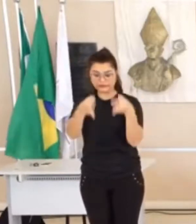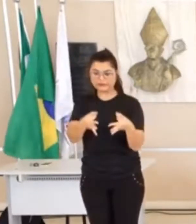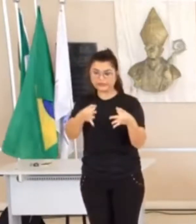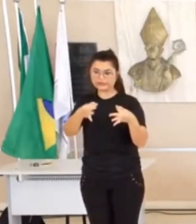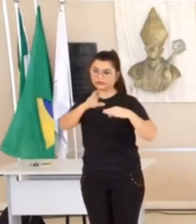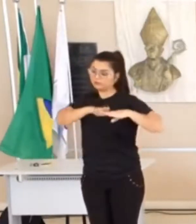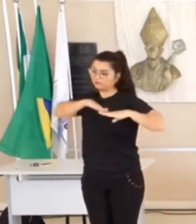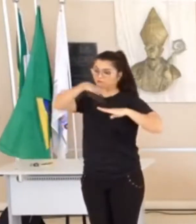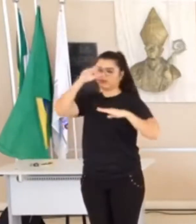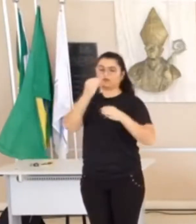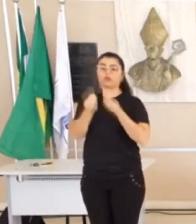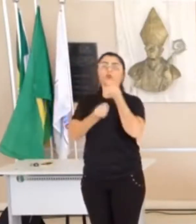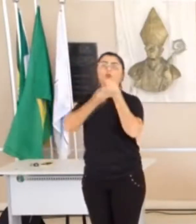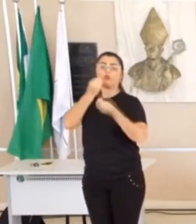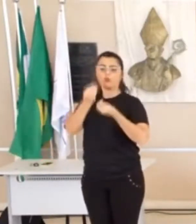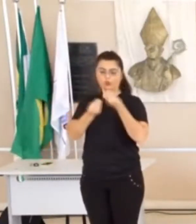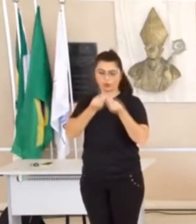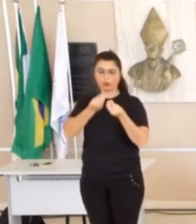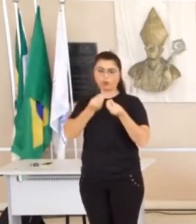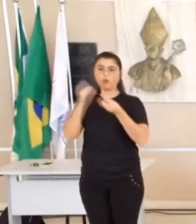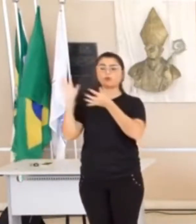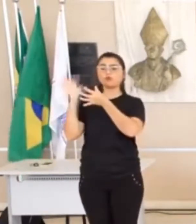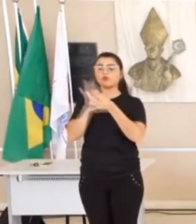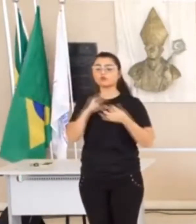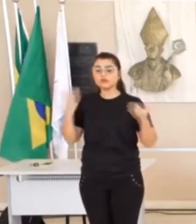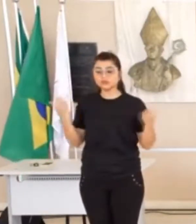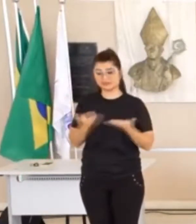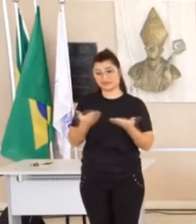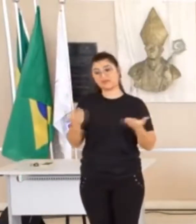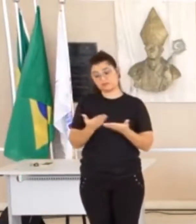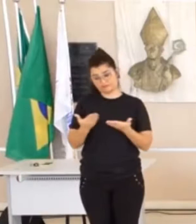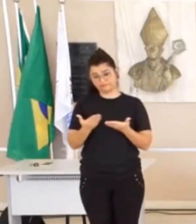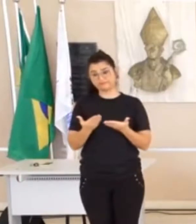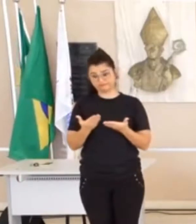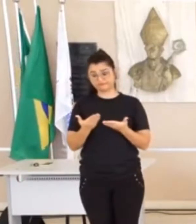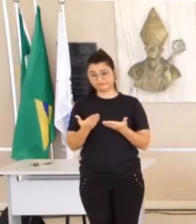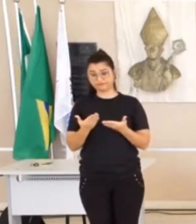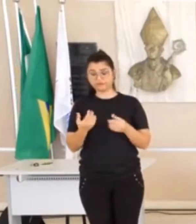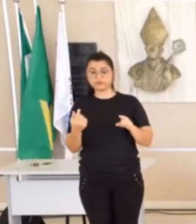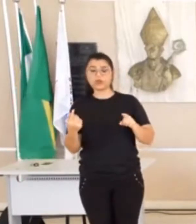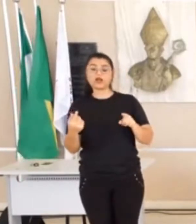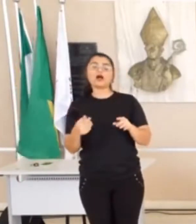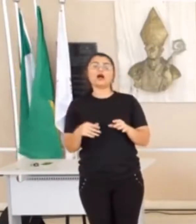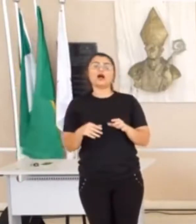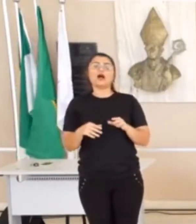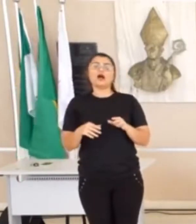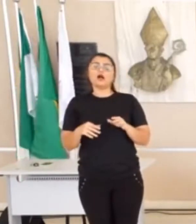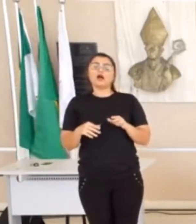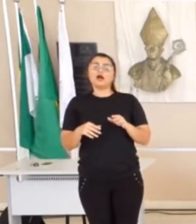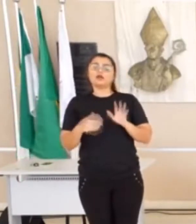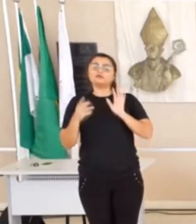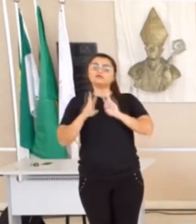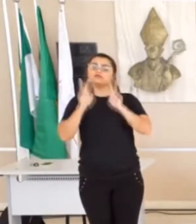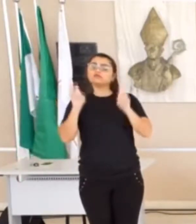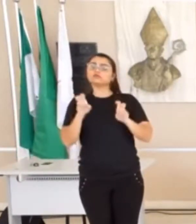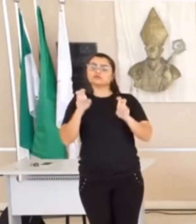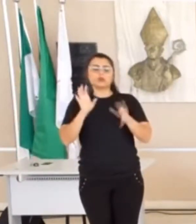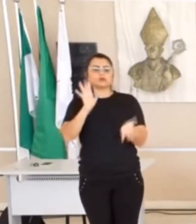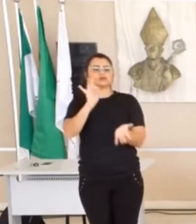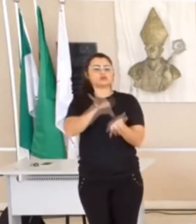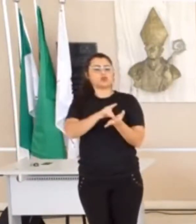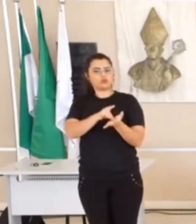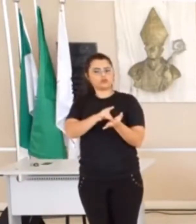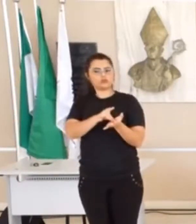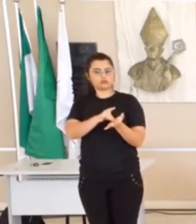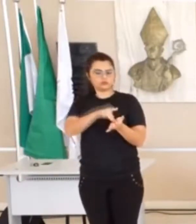situação que está acentuada nesse momento. Em relação à confirmação de casos no Rio Grande do Norte, hoje